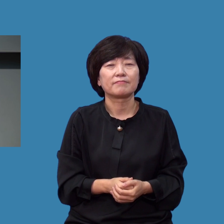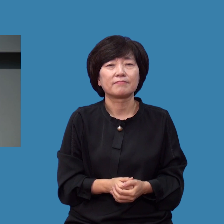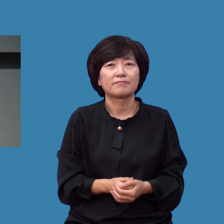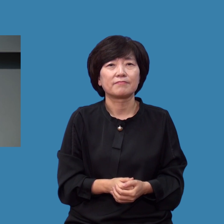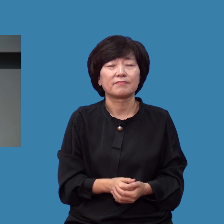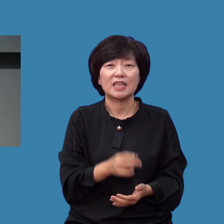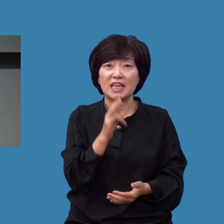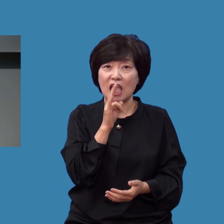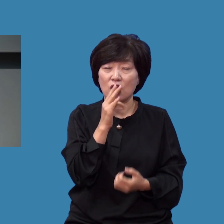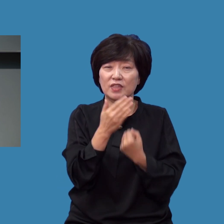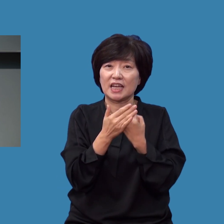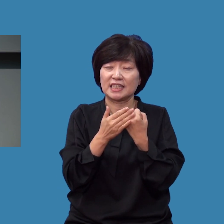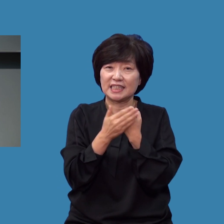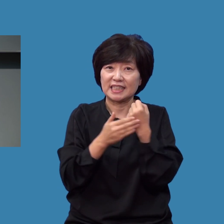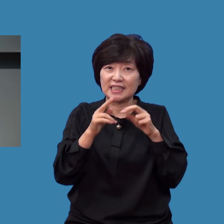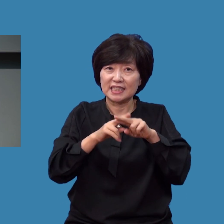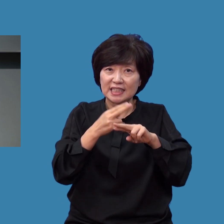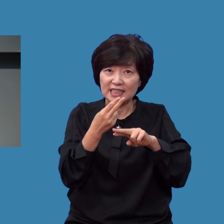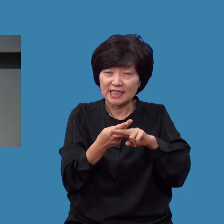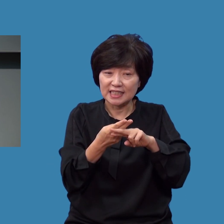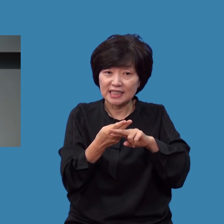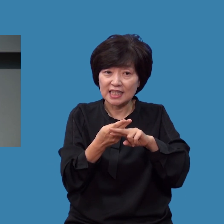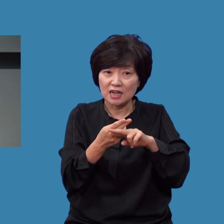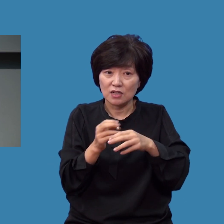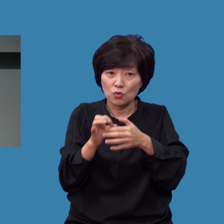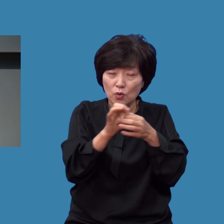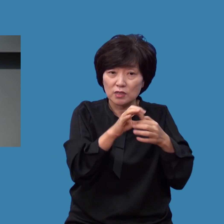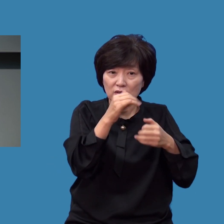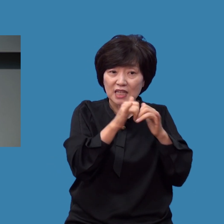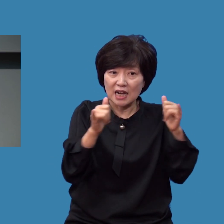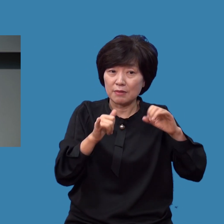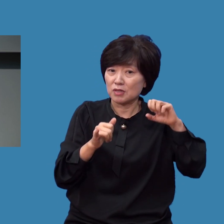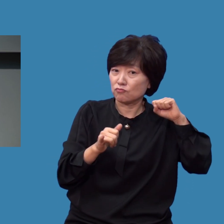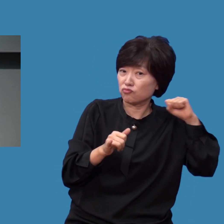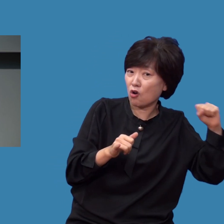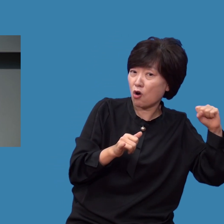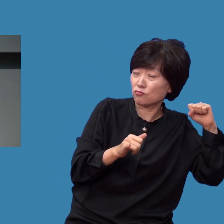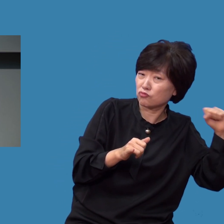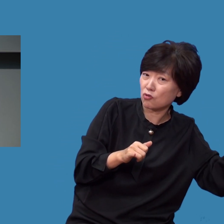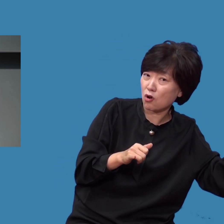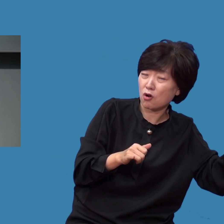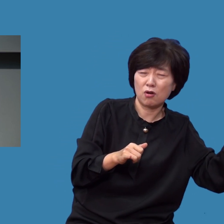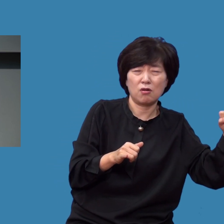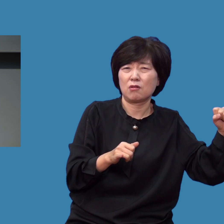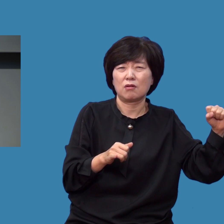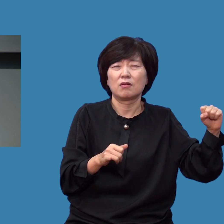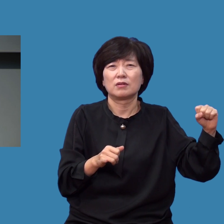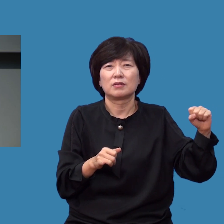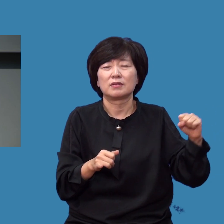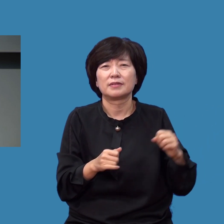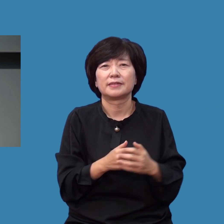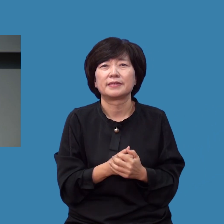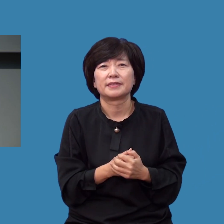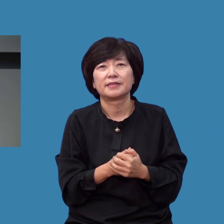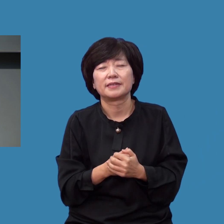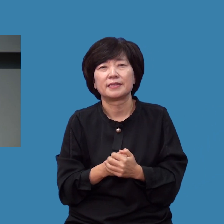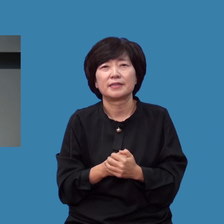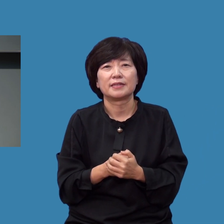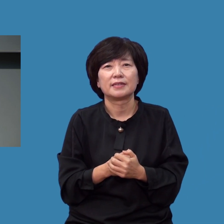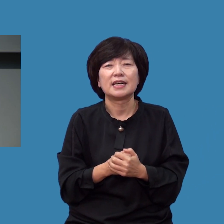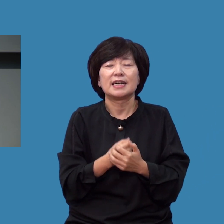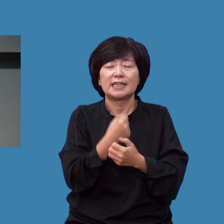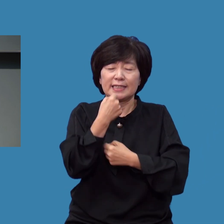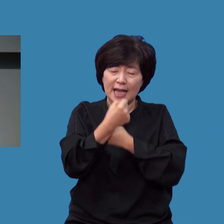어쨌거나 예언의 은사를 통해서 사람을 묶으면 안 돼요. 예언은 자유케 하는 것이지 묶는 게 아니에요.